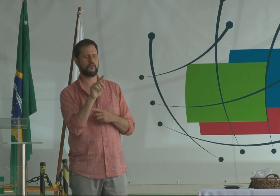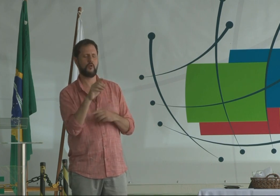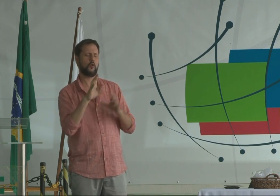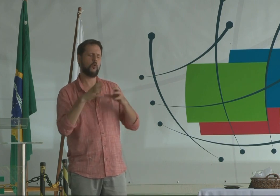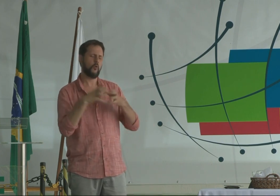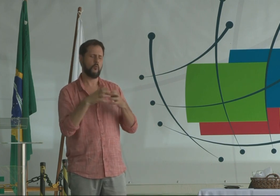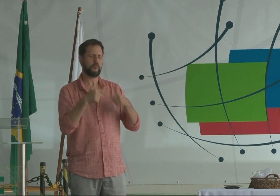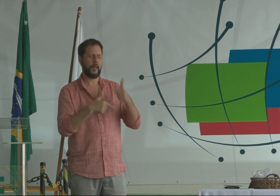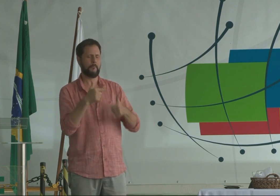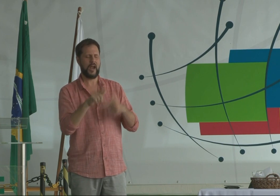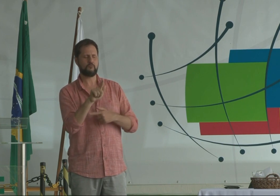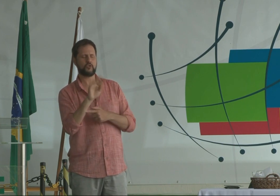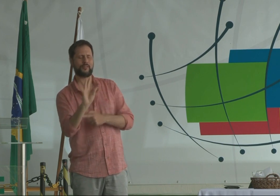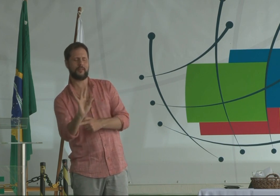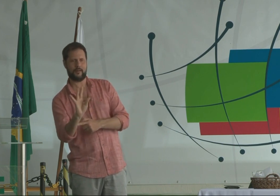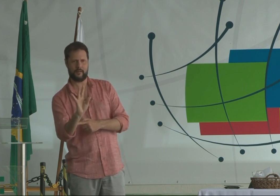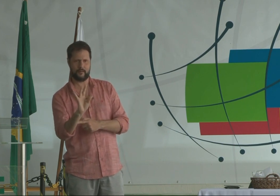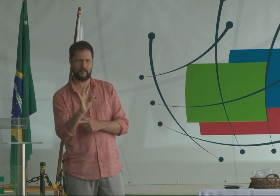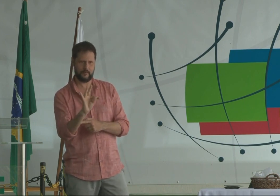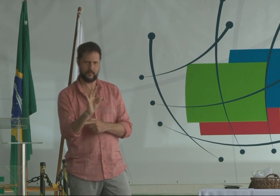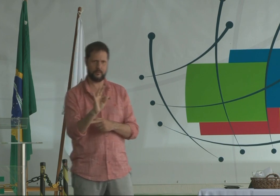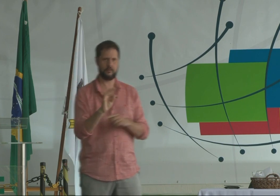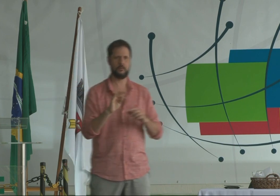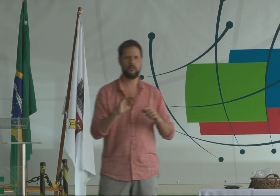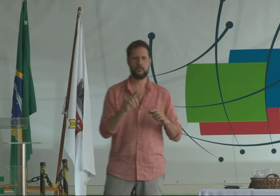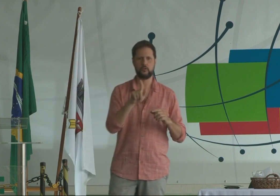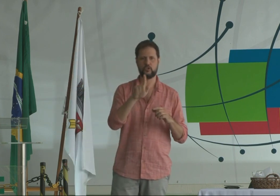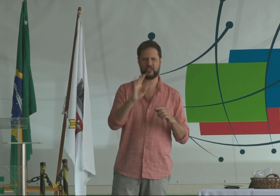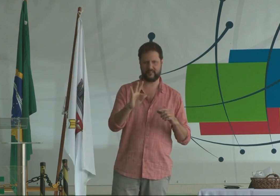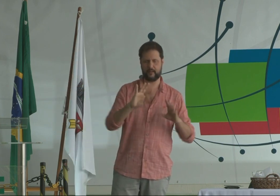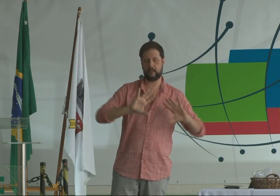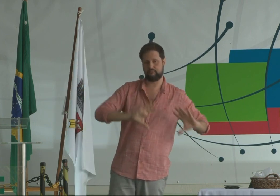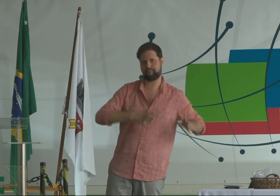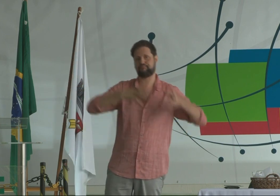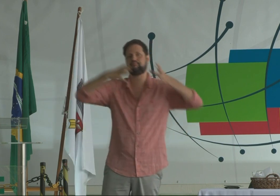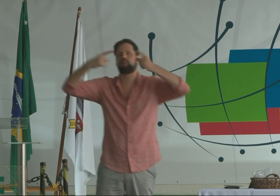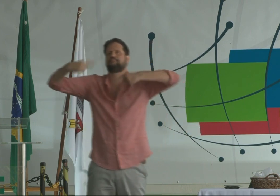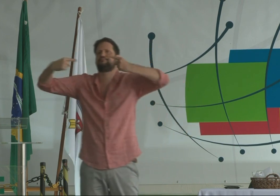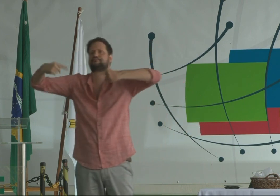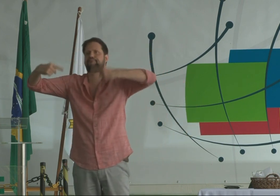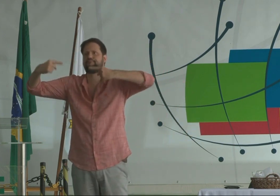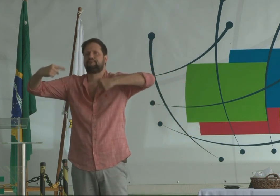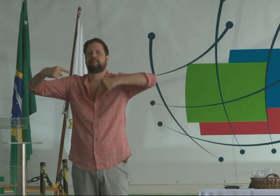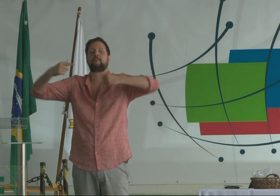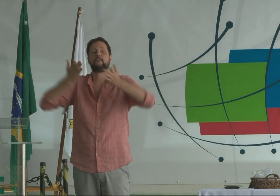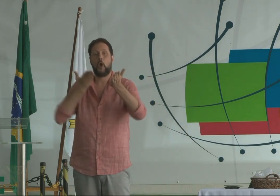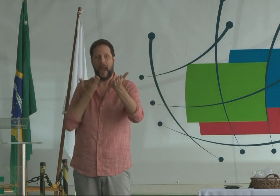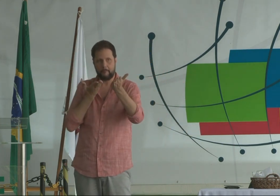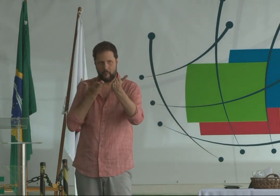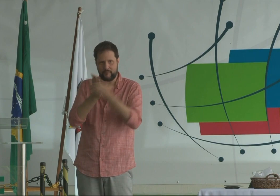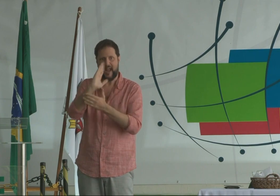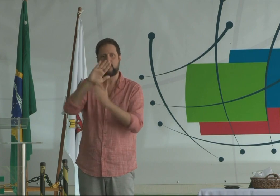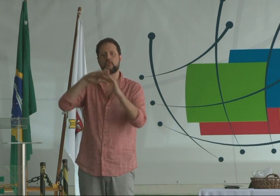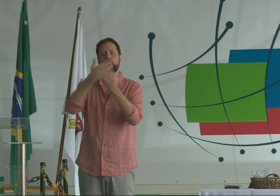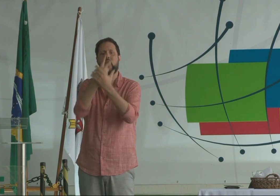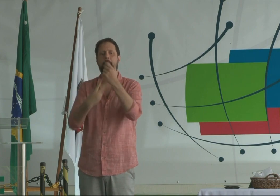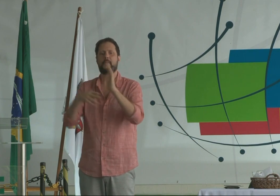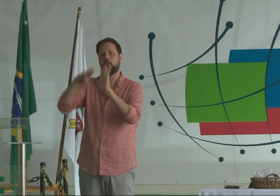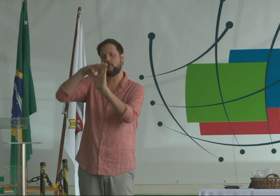apareceu uma reunião, um grupo de trabalho, um grupo de estudos lá no GT. E a gente foi para discutir essas questões com o MEC. Conseguimos que fosse